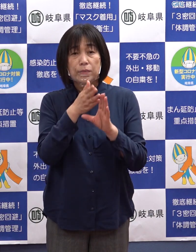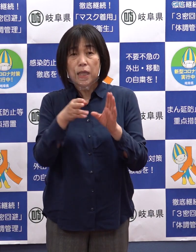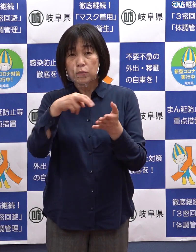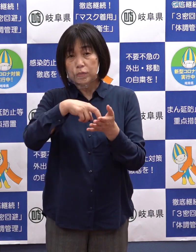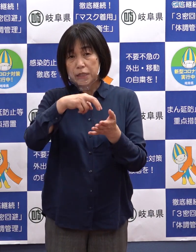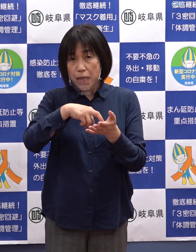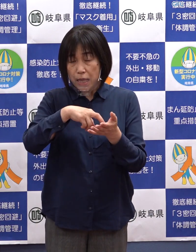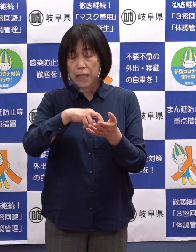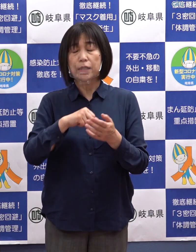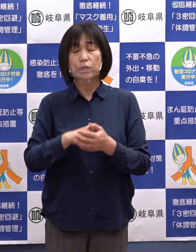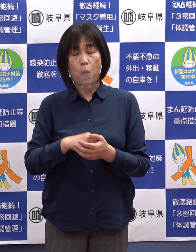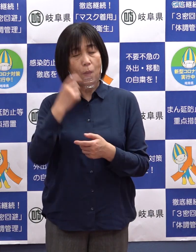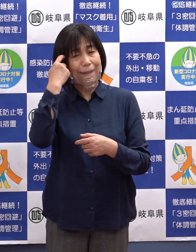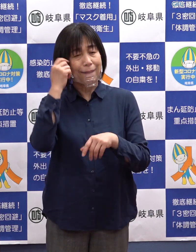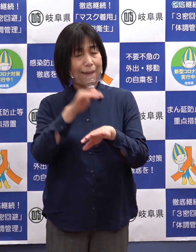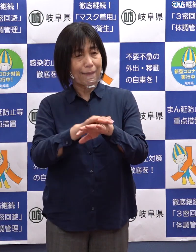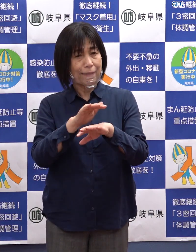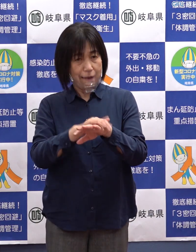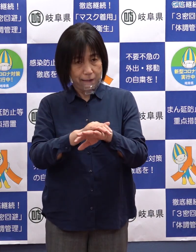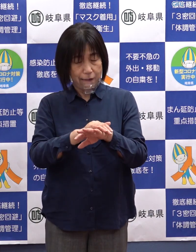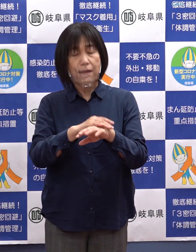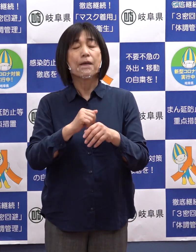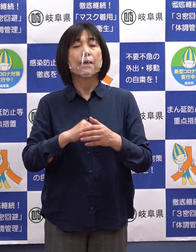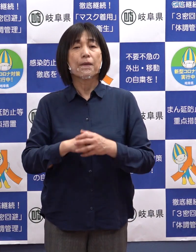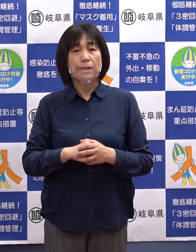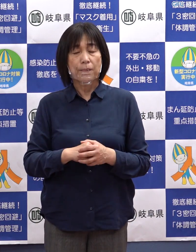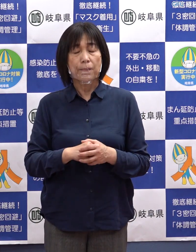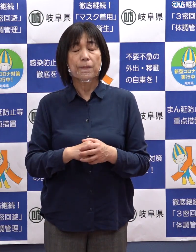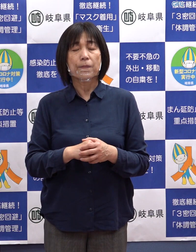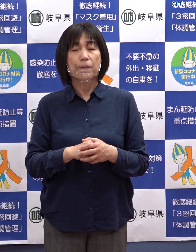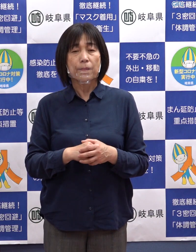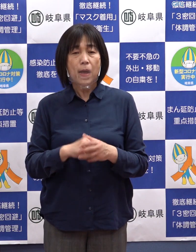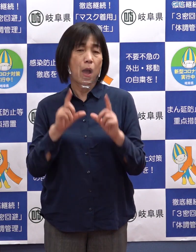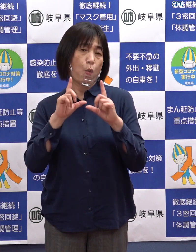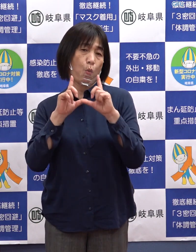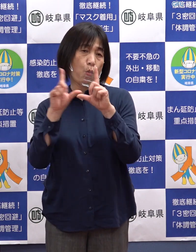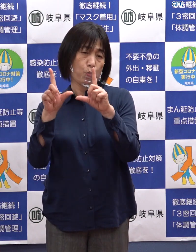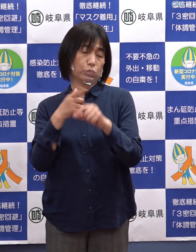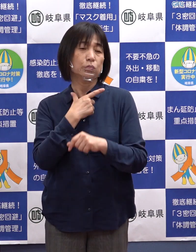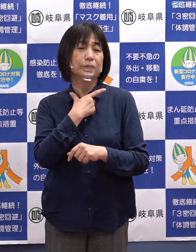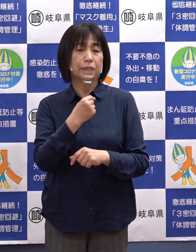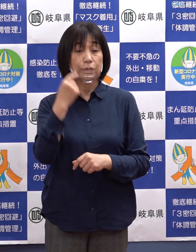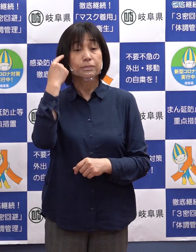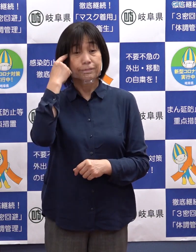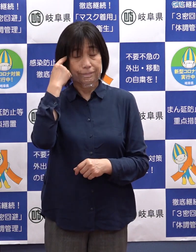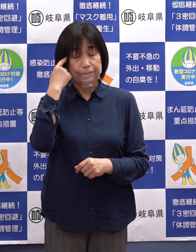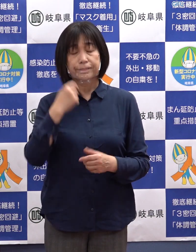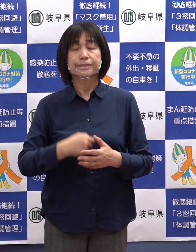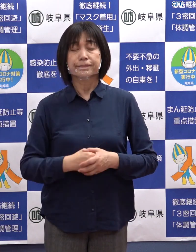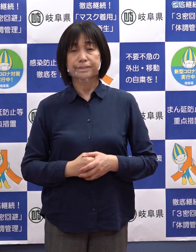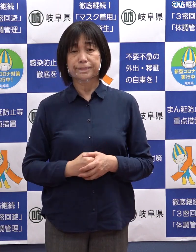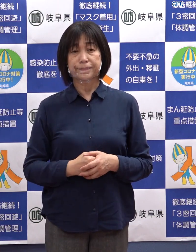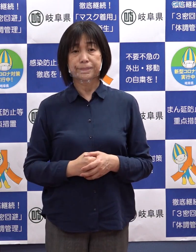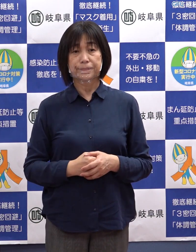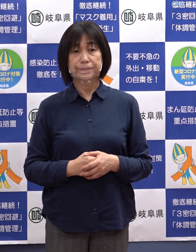えるかということについては率直にお伝えしていきたいと思っております。